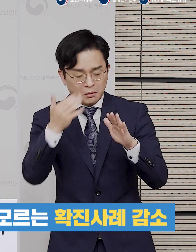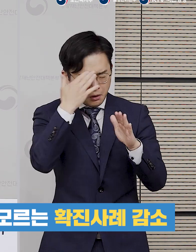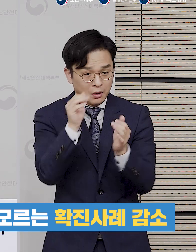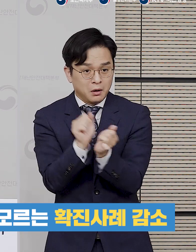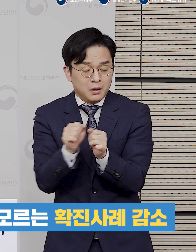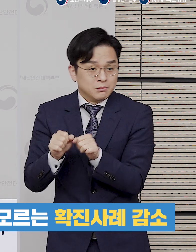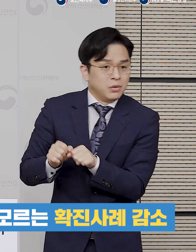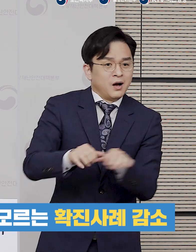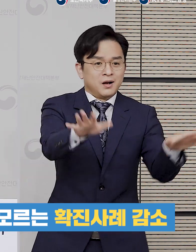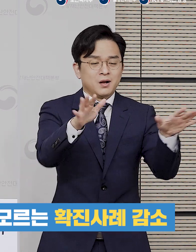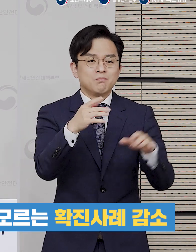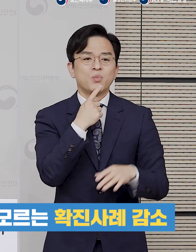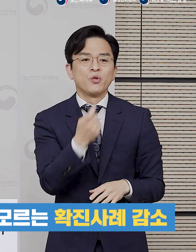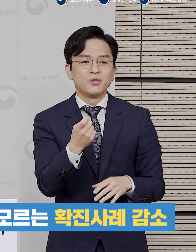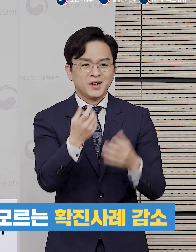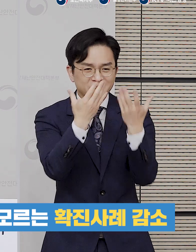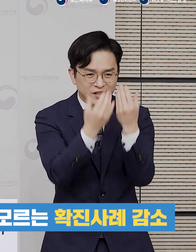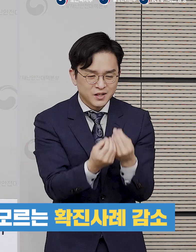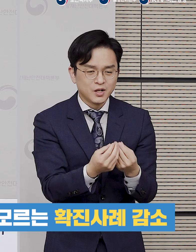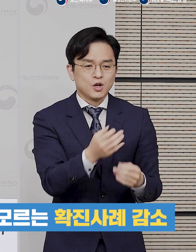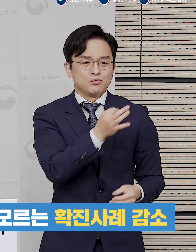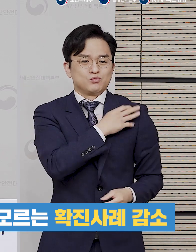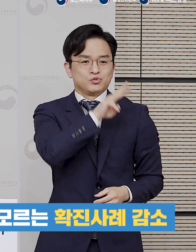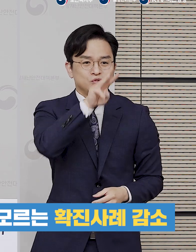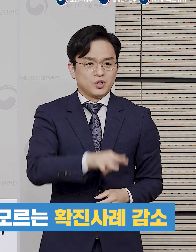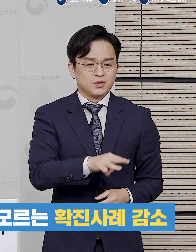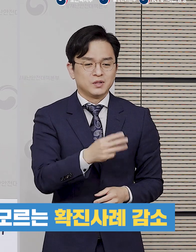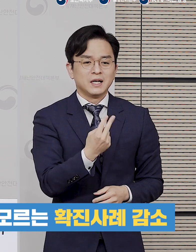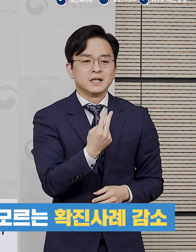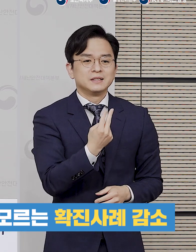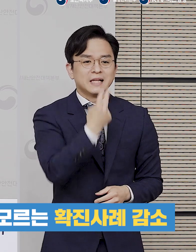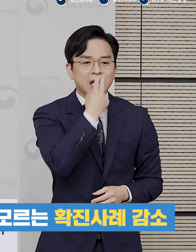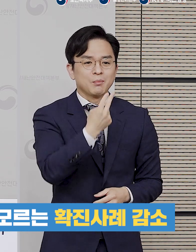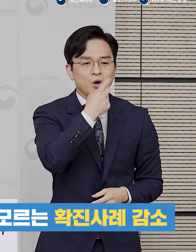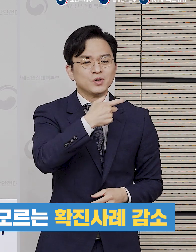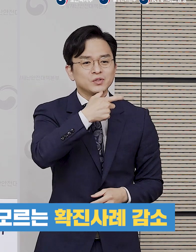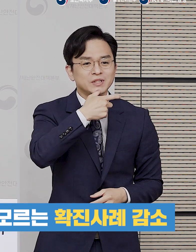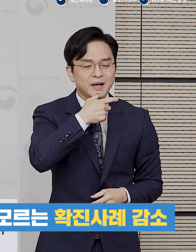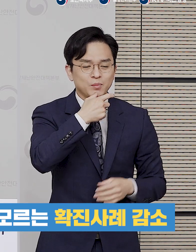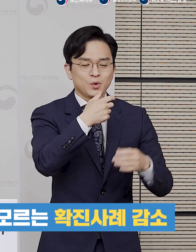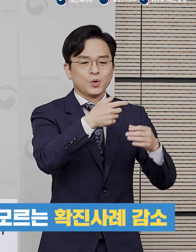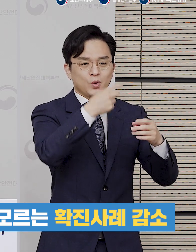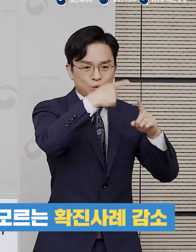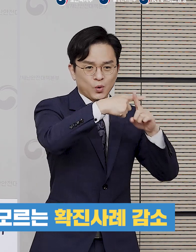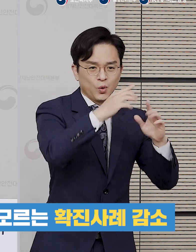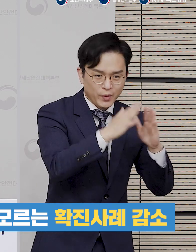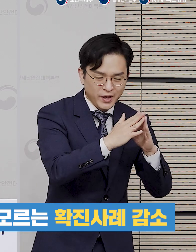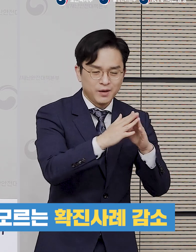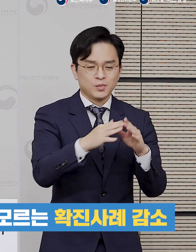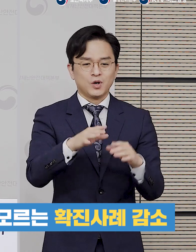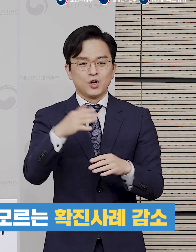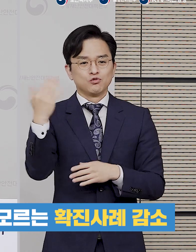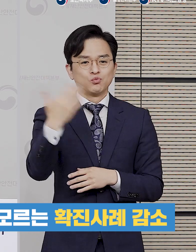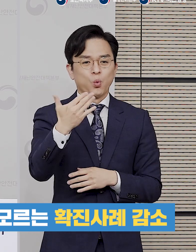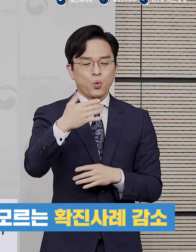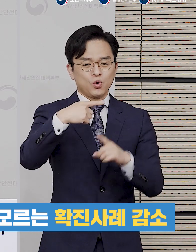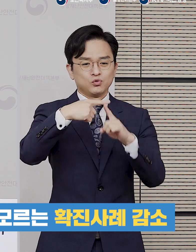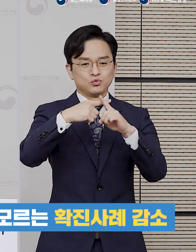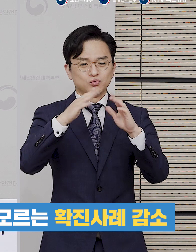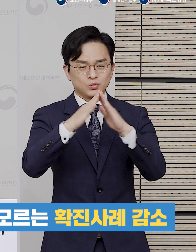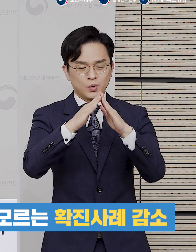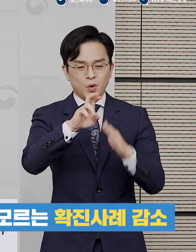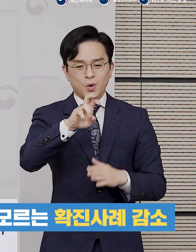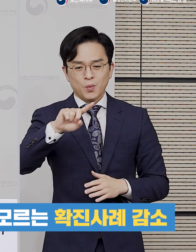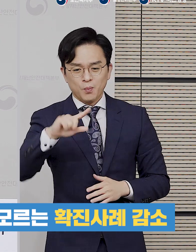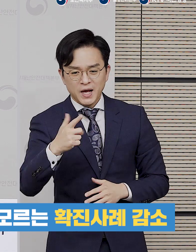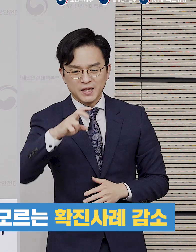수 있었던 부천의 생명수교회, 구로 만민중앙교회 사례 등이 있었고 사회적 거리두기 실천으로